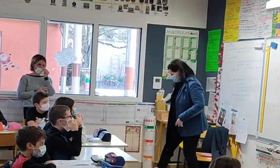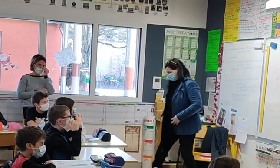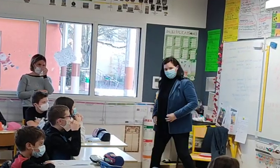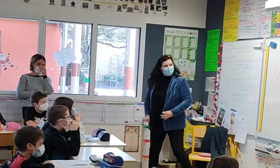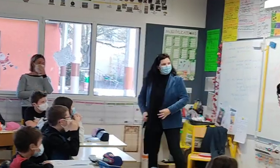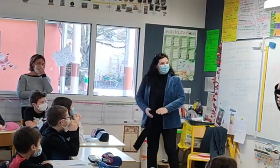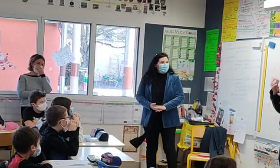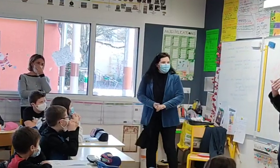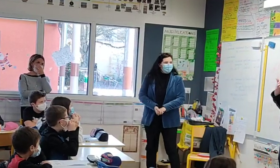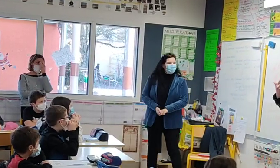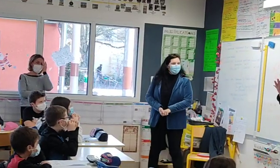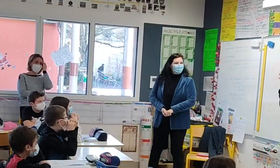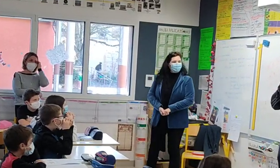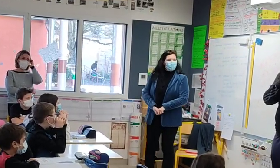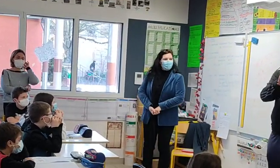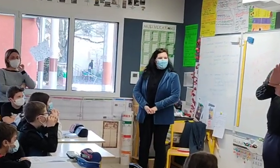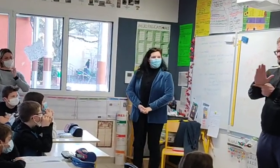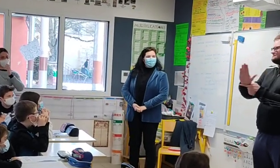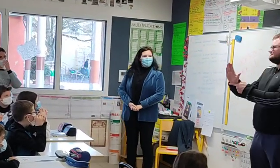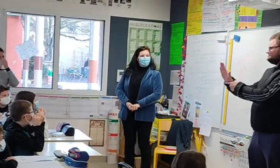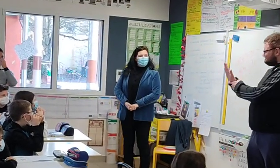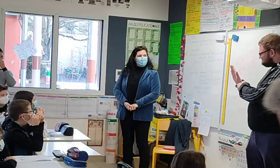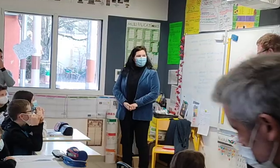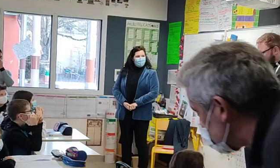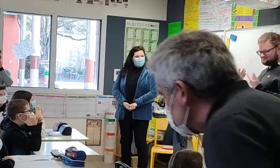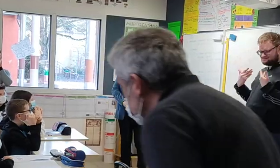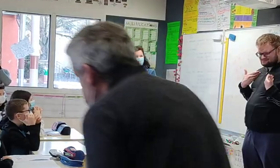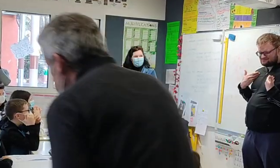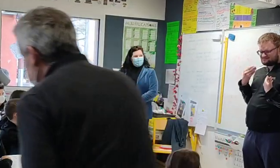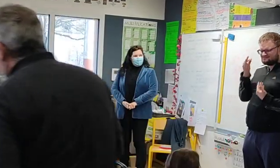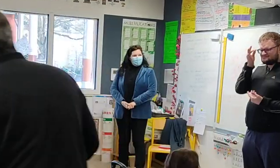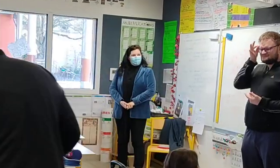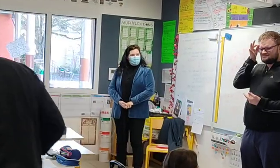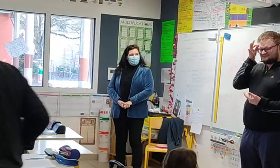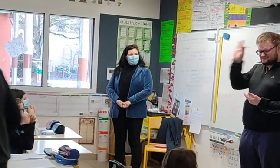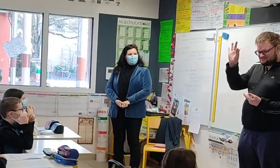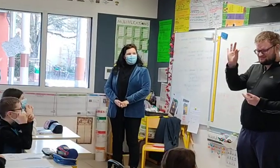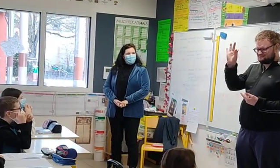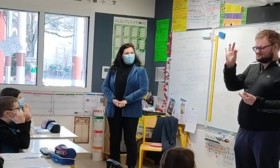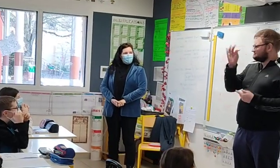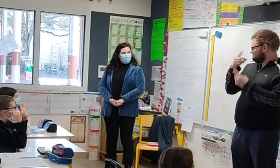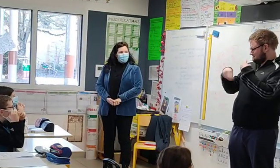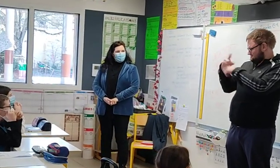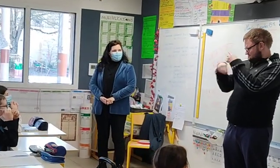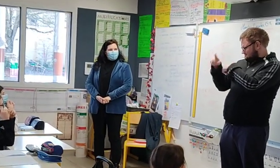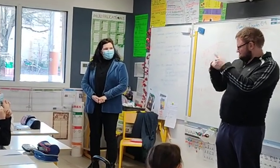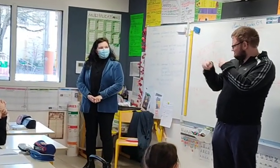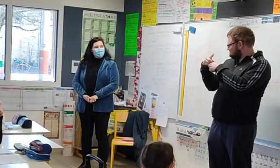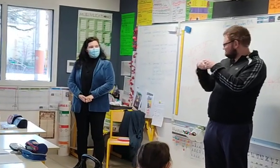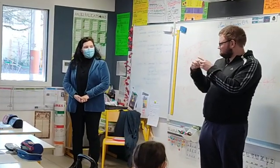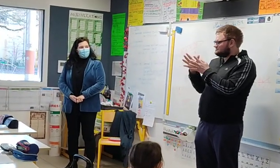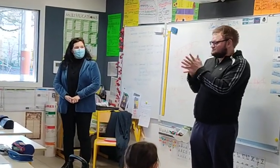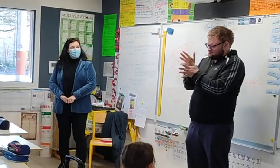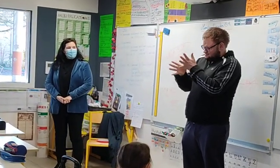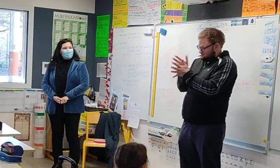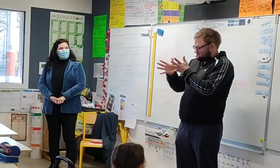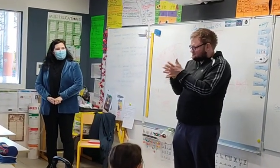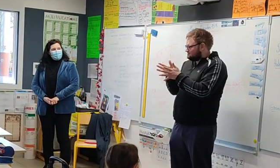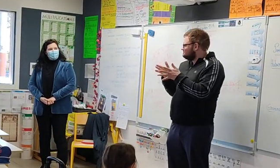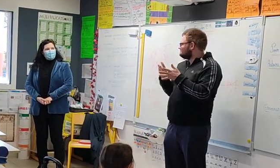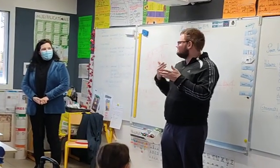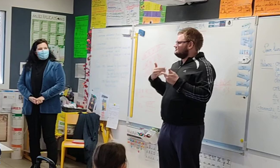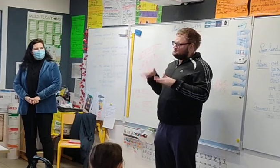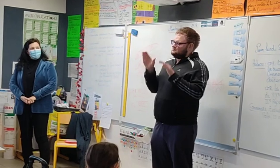Bon, moi, je reste à côté. Je suis obligée de traduire. Je le présente. Voilà, je suis Thomas. On signe...